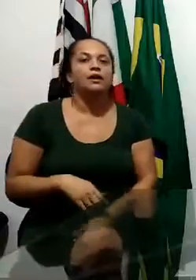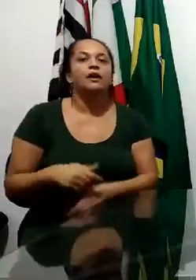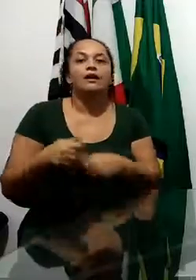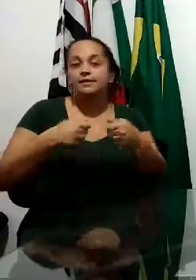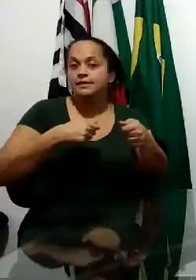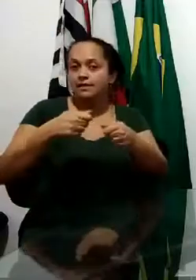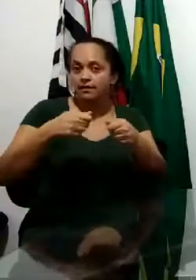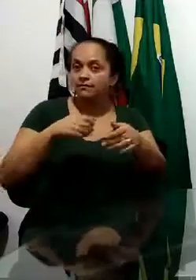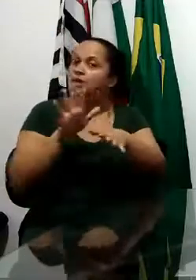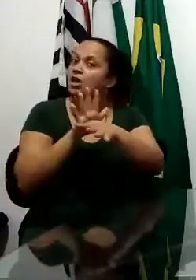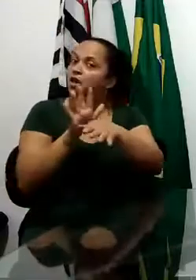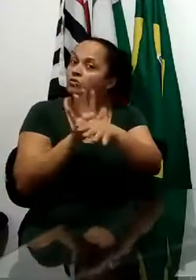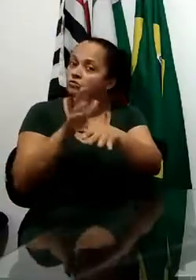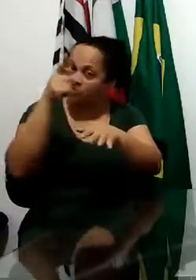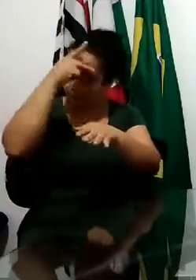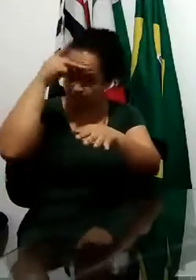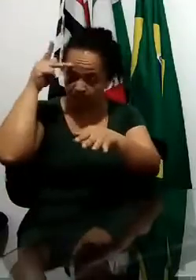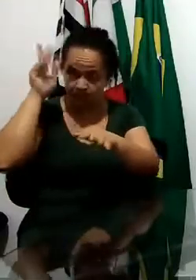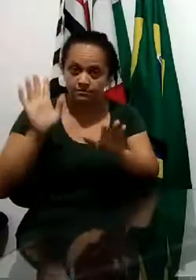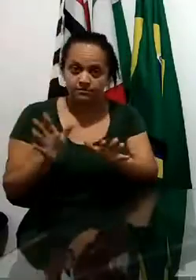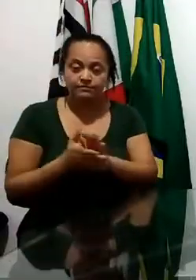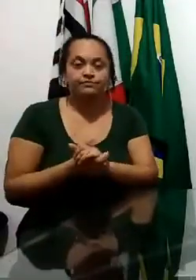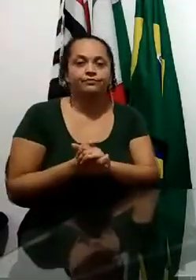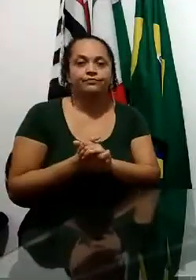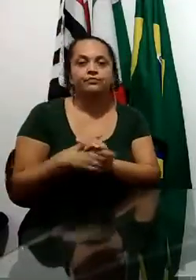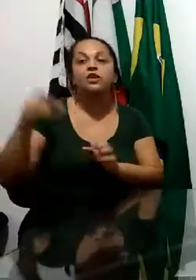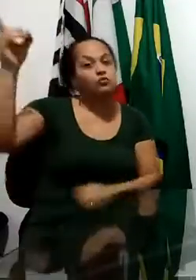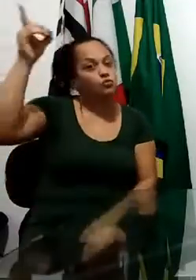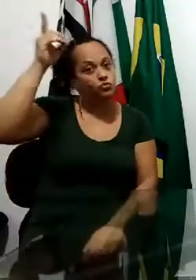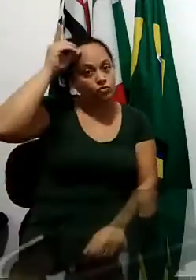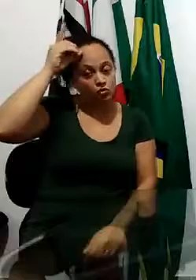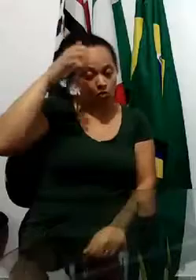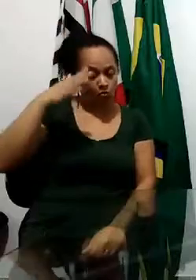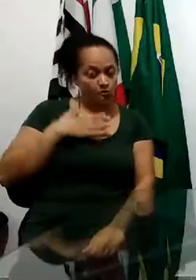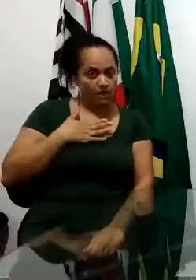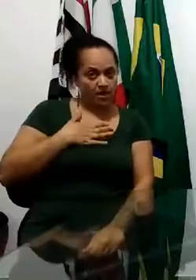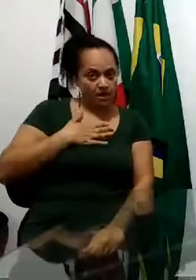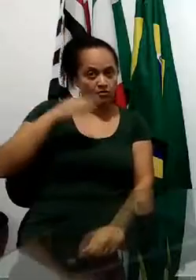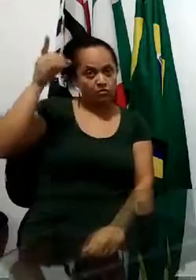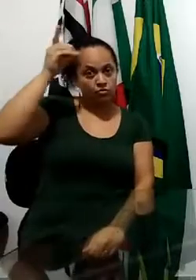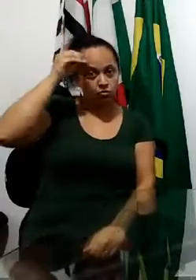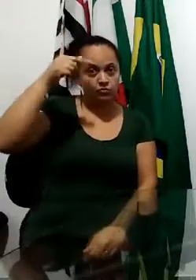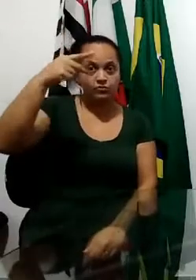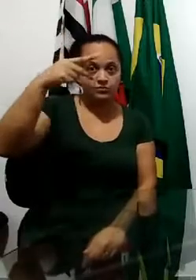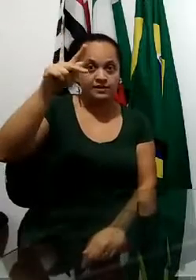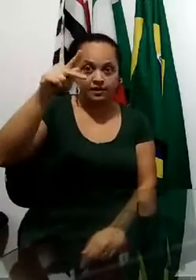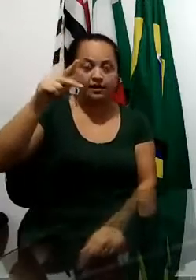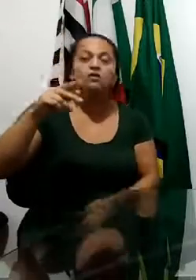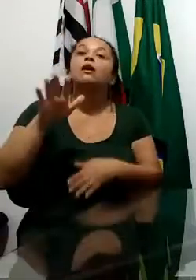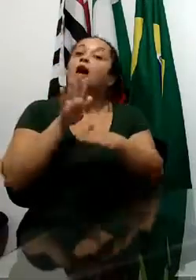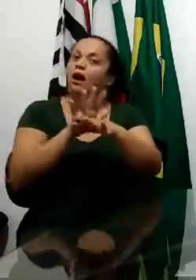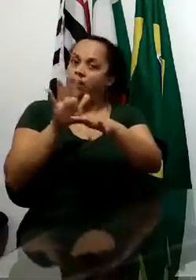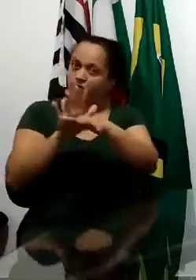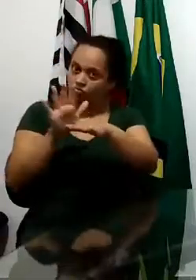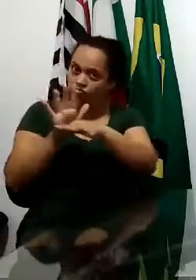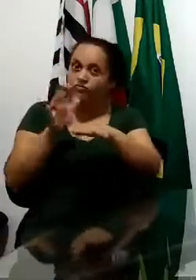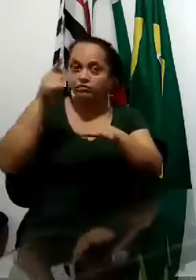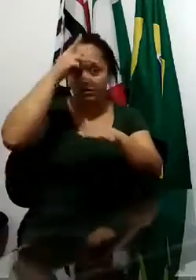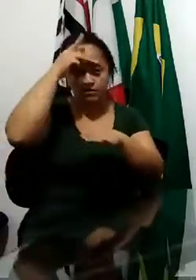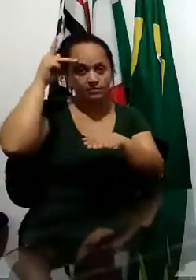às pessoas. Os dons que Deus nos deu é para servir ao próximo e cumprir